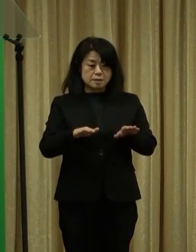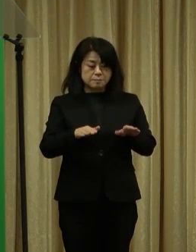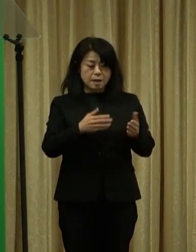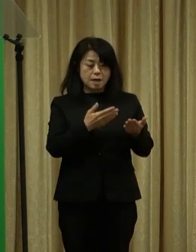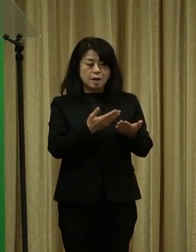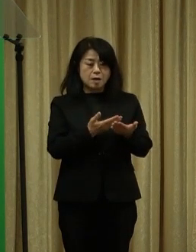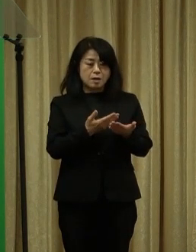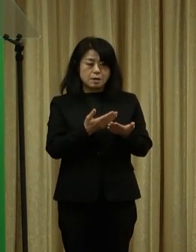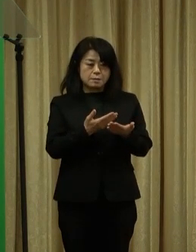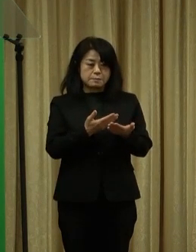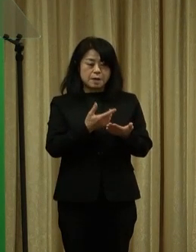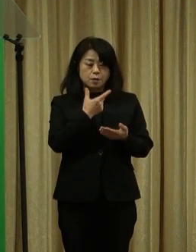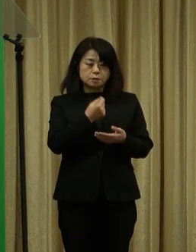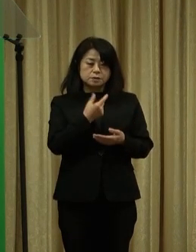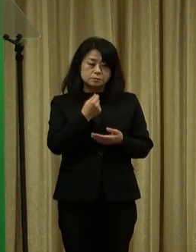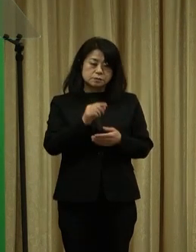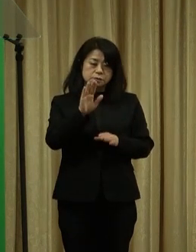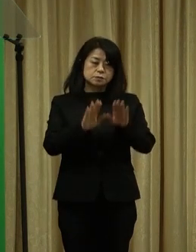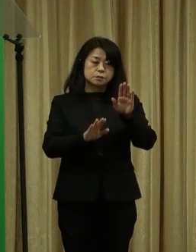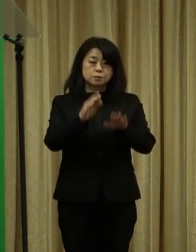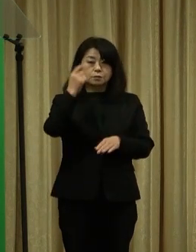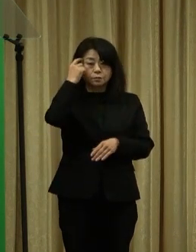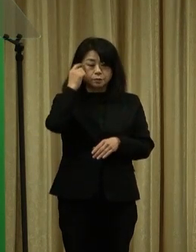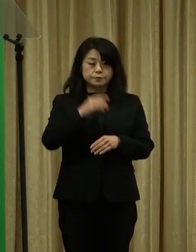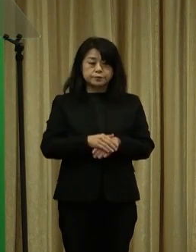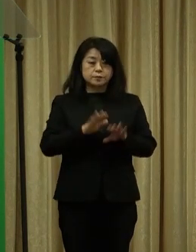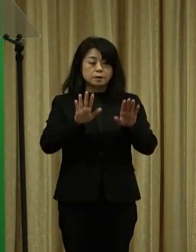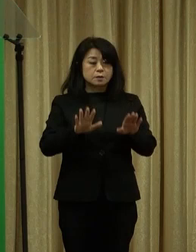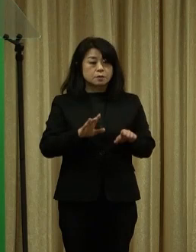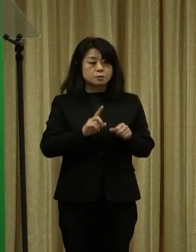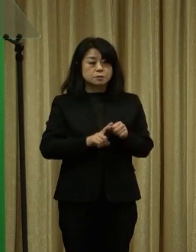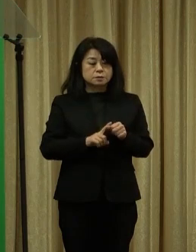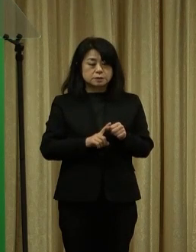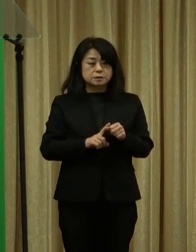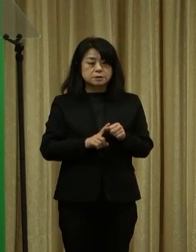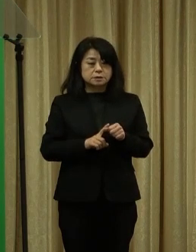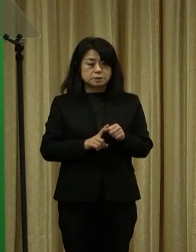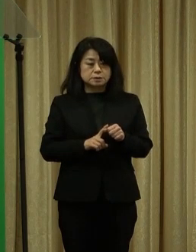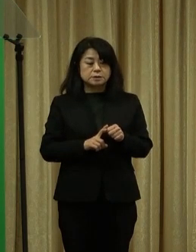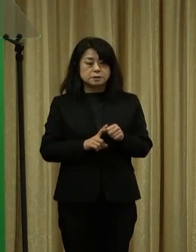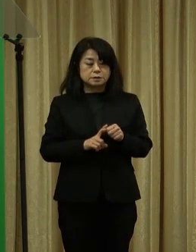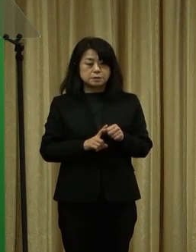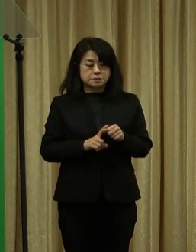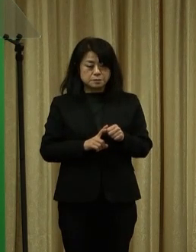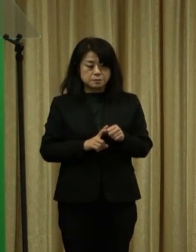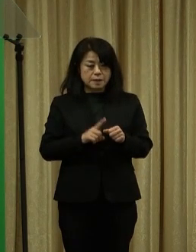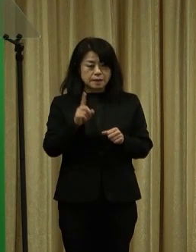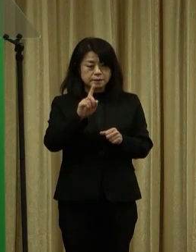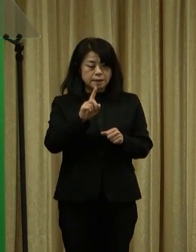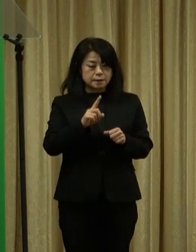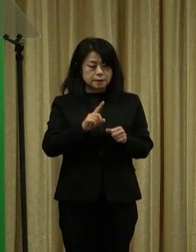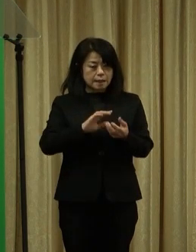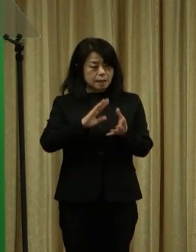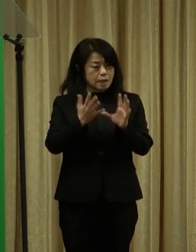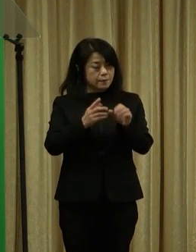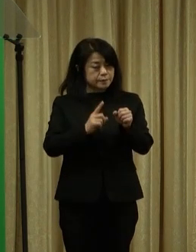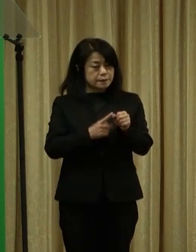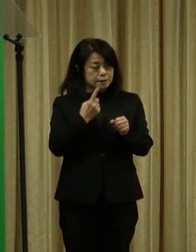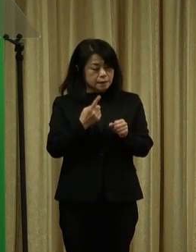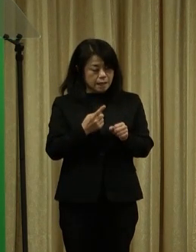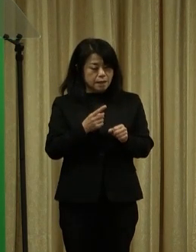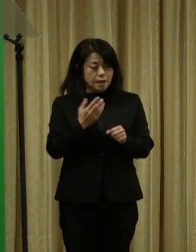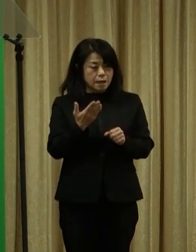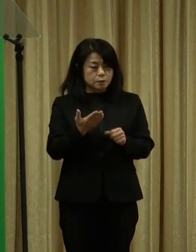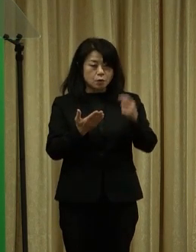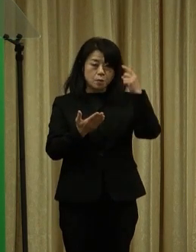ふうに思います。で、今年がまさにその一つの、ま、天気の年に当たるかと思いますけども、コ